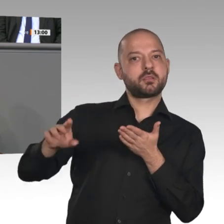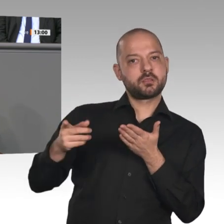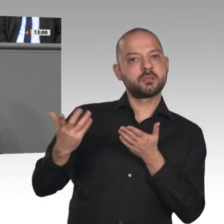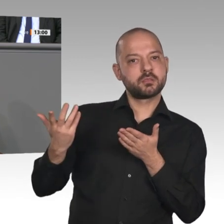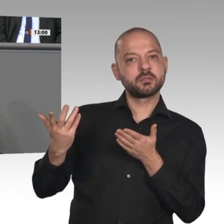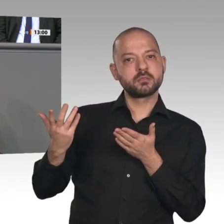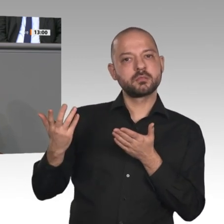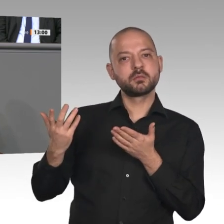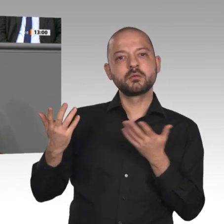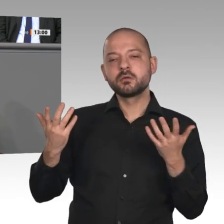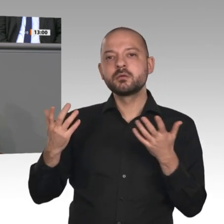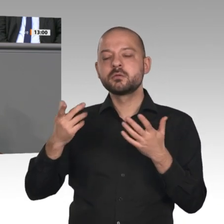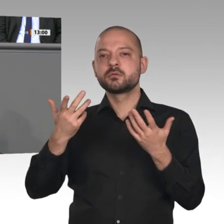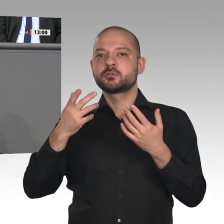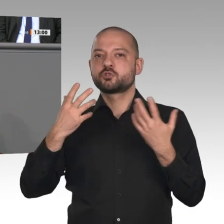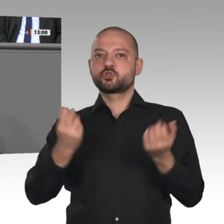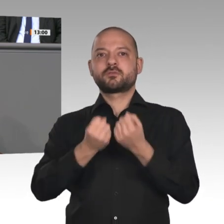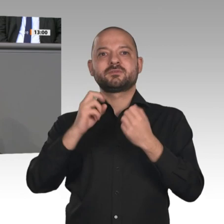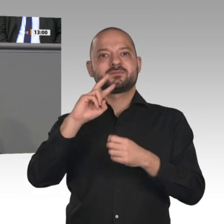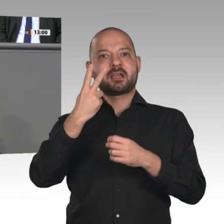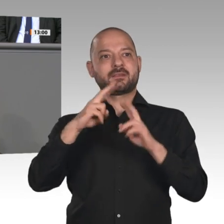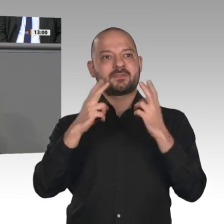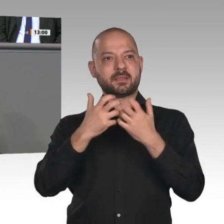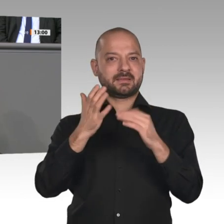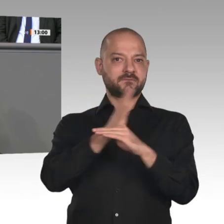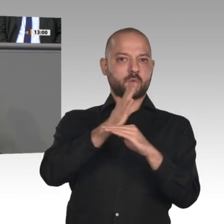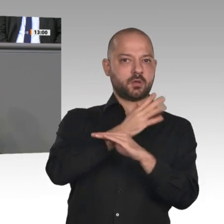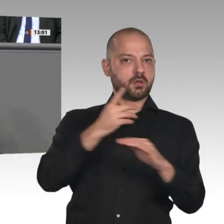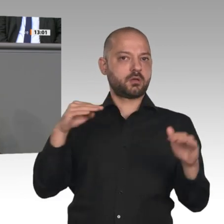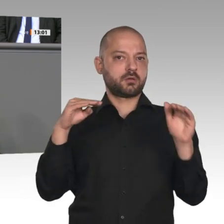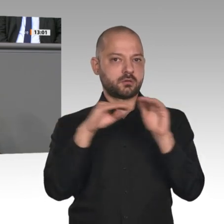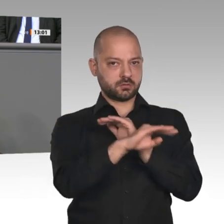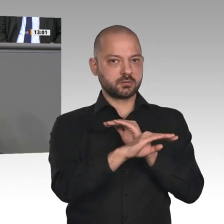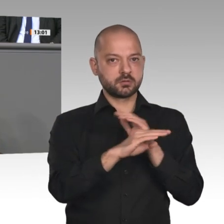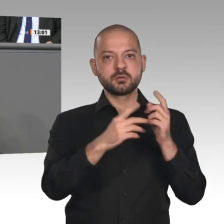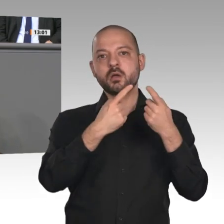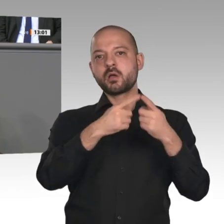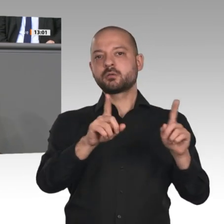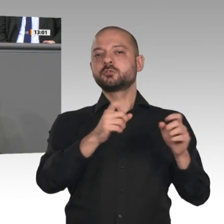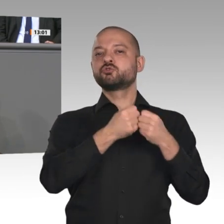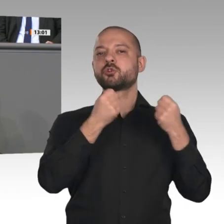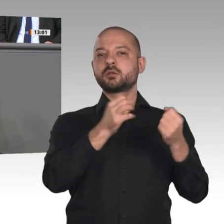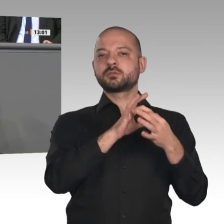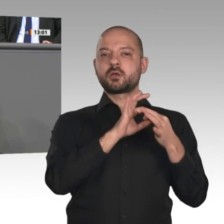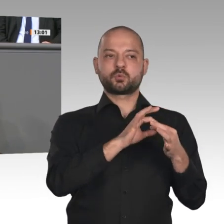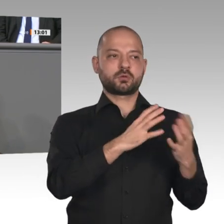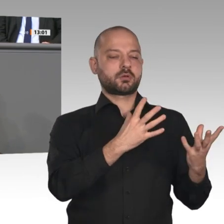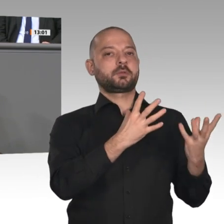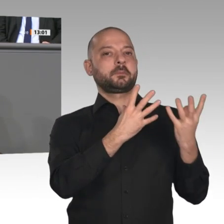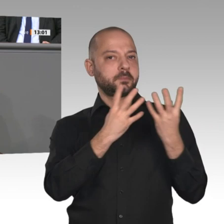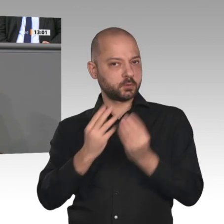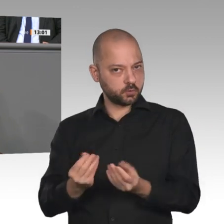aus Deutschland fliehen konnten, eine andere Staatsangehörigkeit annahmen, deswegen die deutsche Staatsangehörigkeit